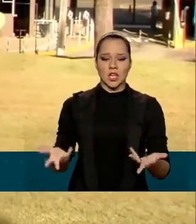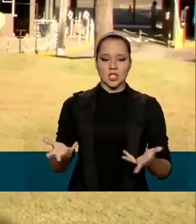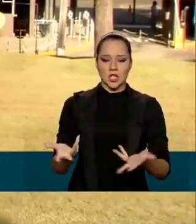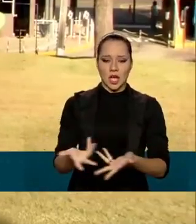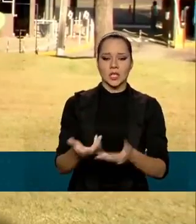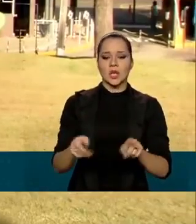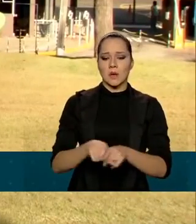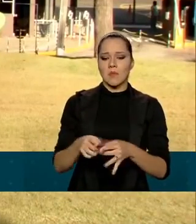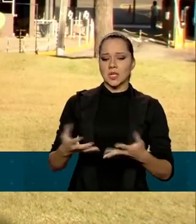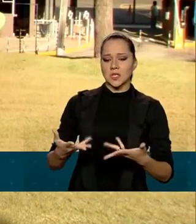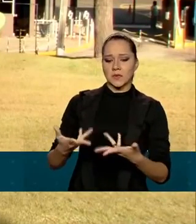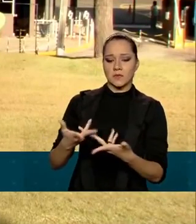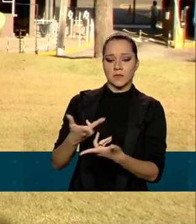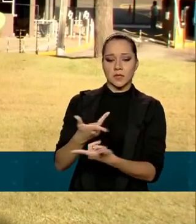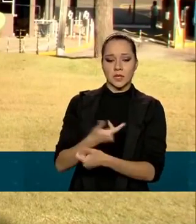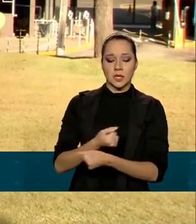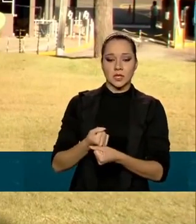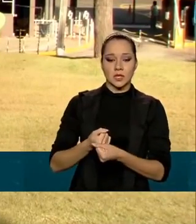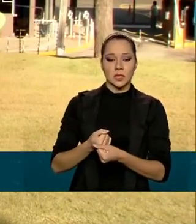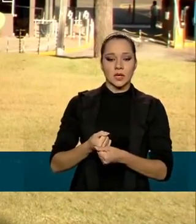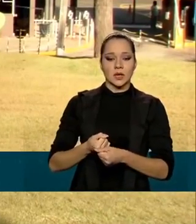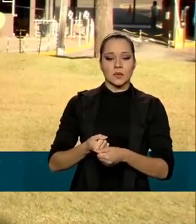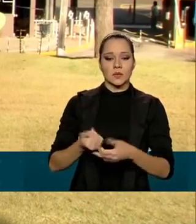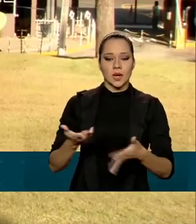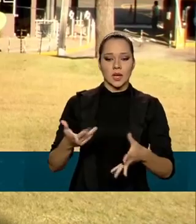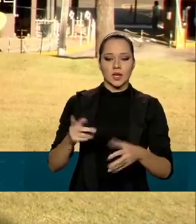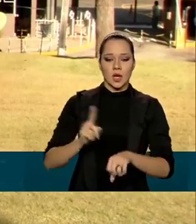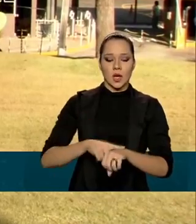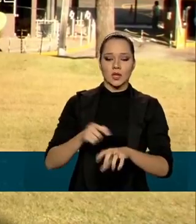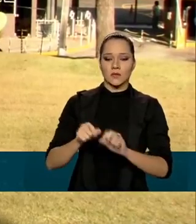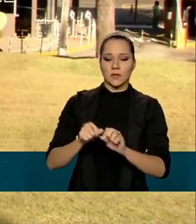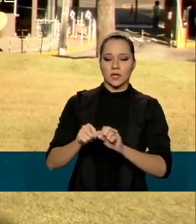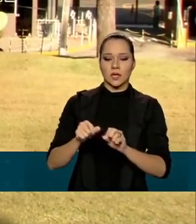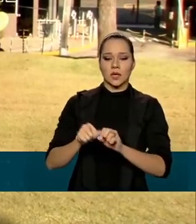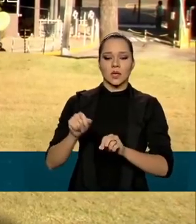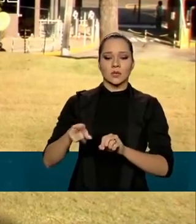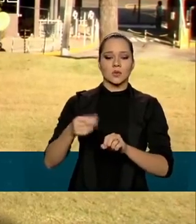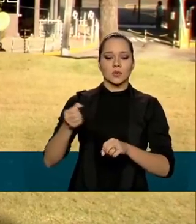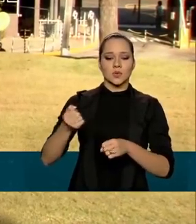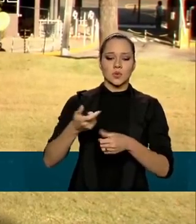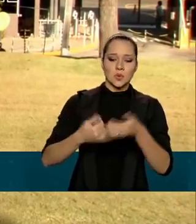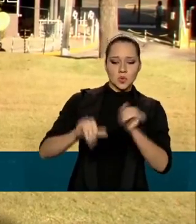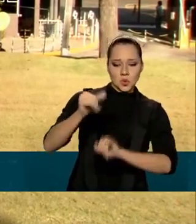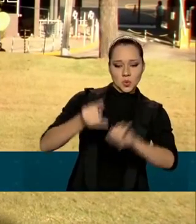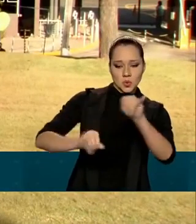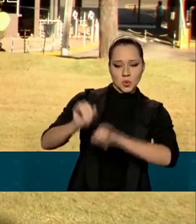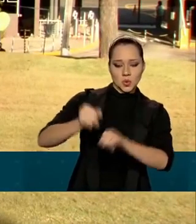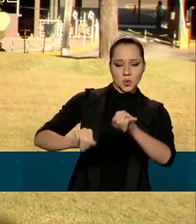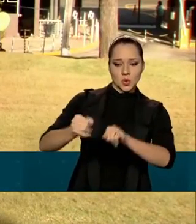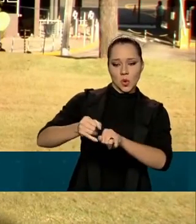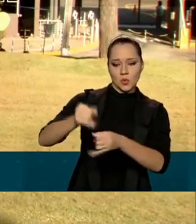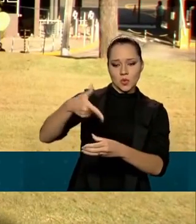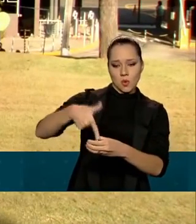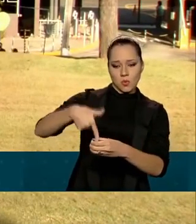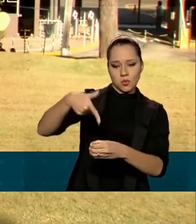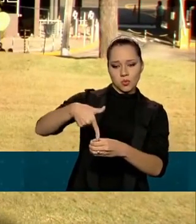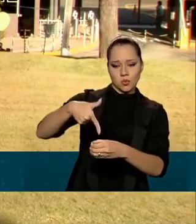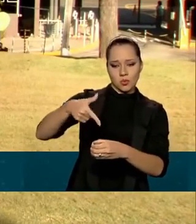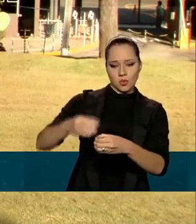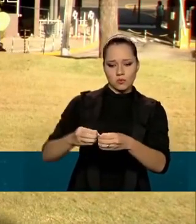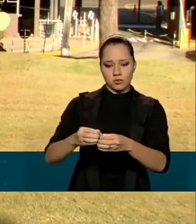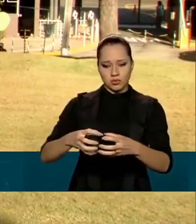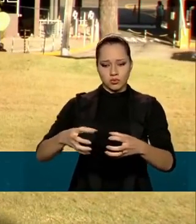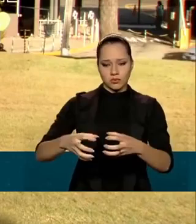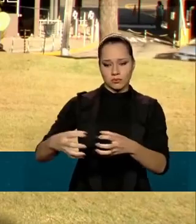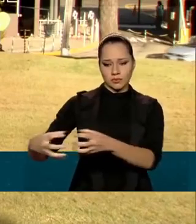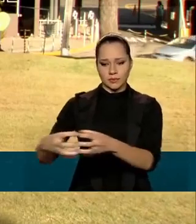mais eficiência na dispensão, né, na dispersão dos insumos agrícolas, enfim, de todo o trabalho